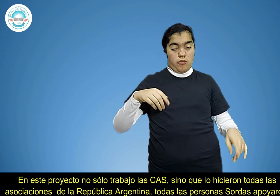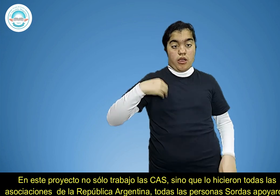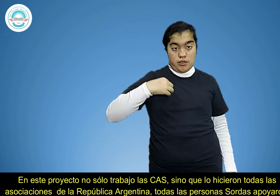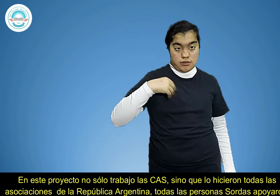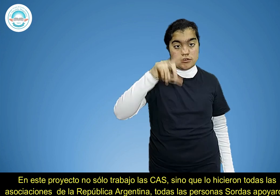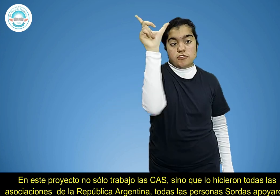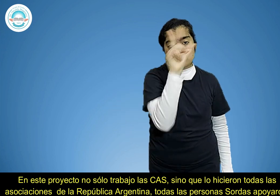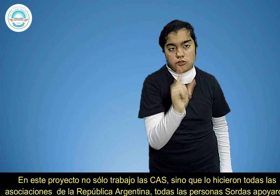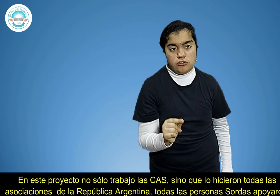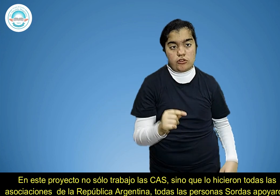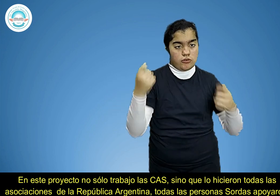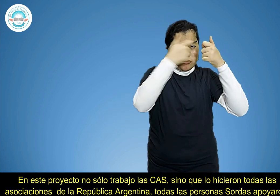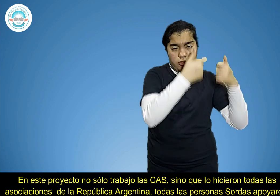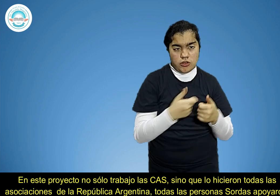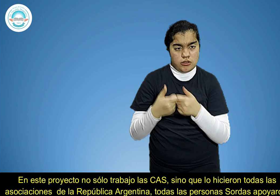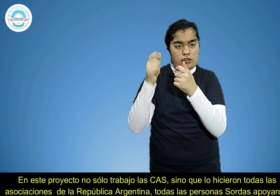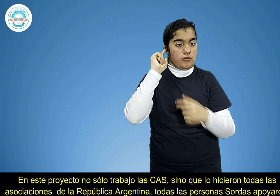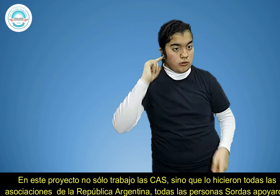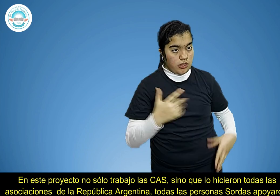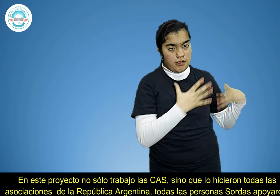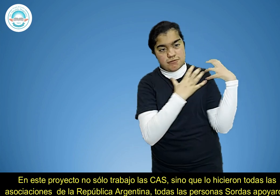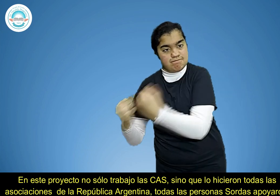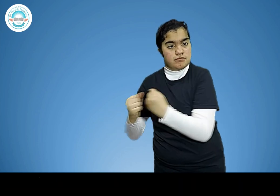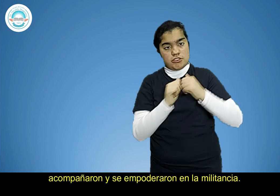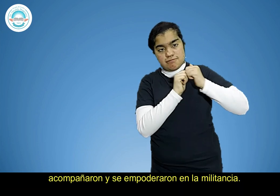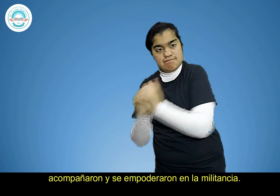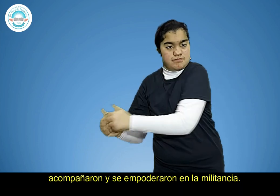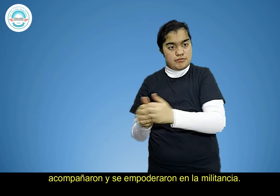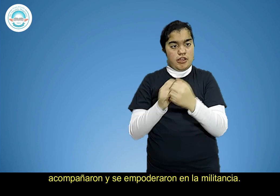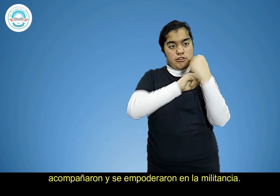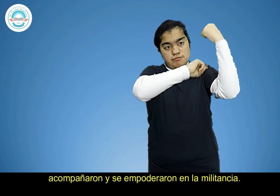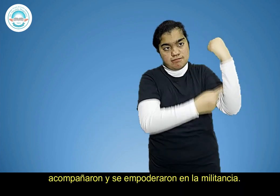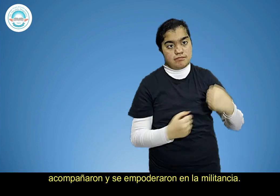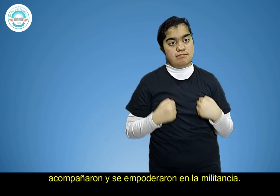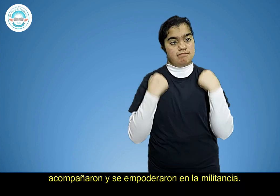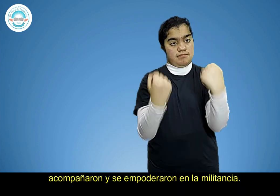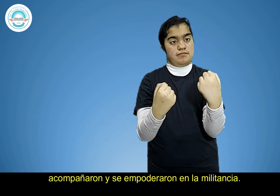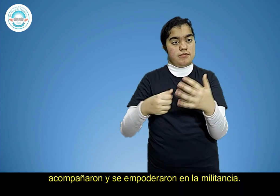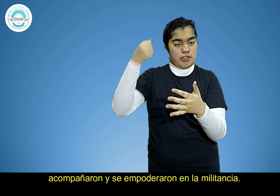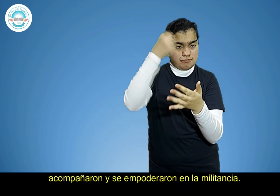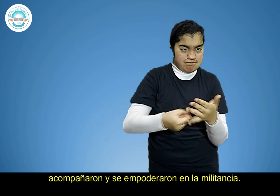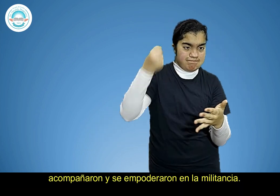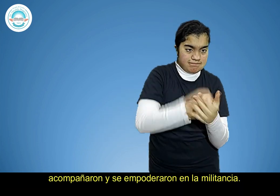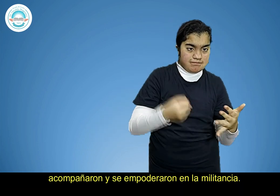Todas las personas sordas apoyaron, acompañaron y se empoderaron en la militancia.